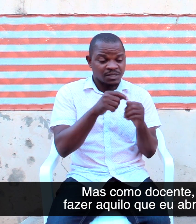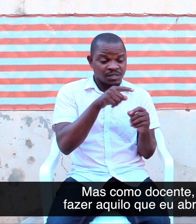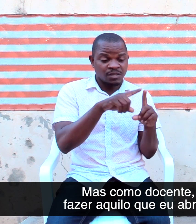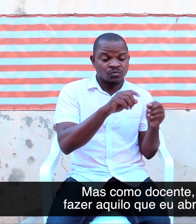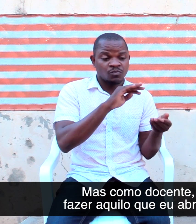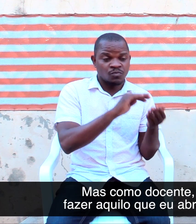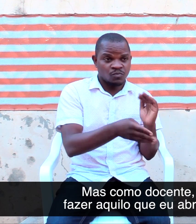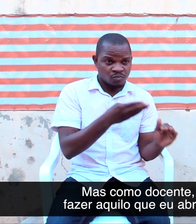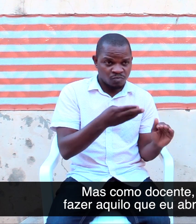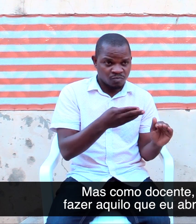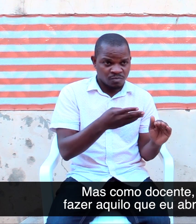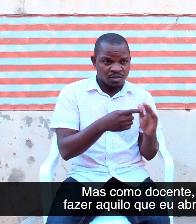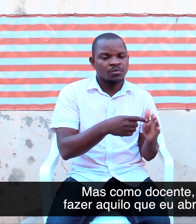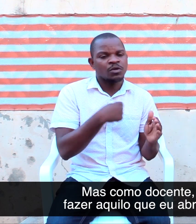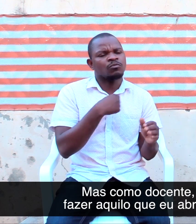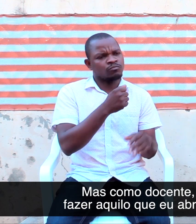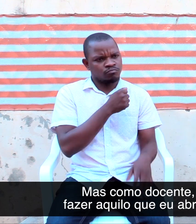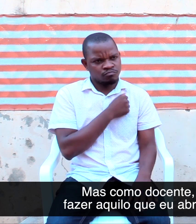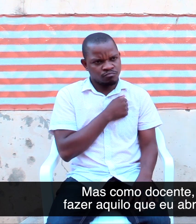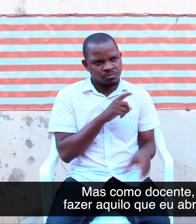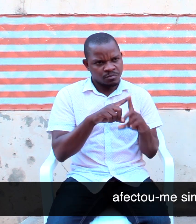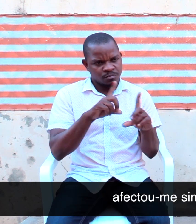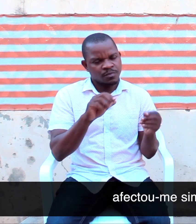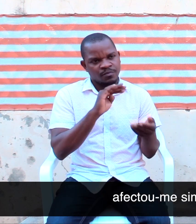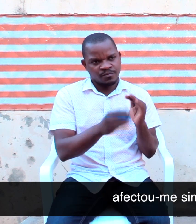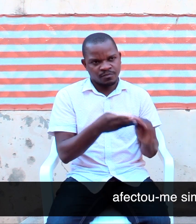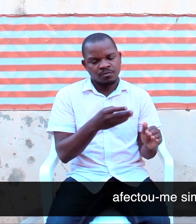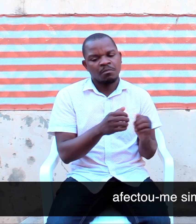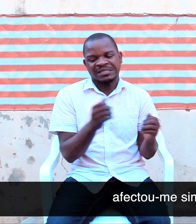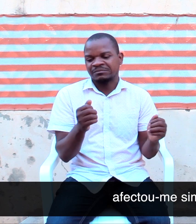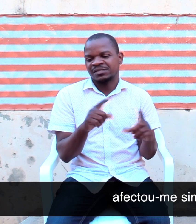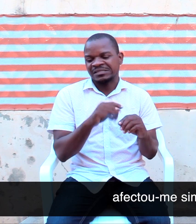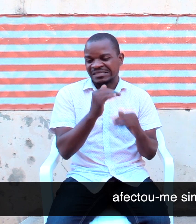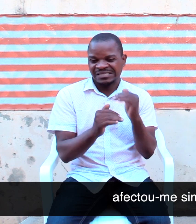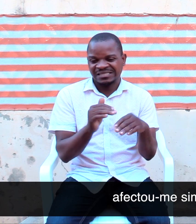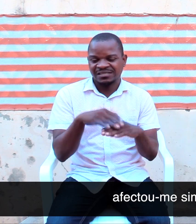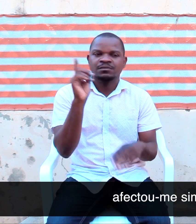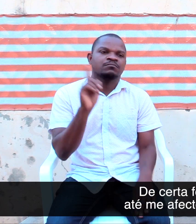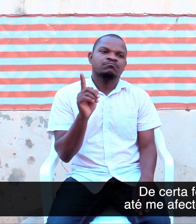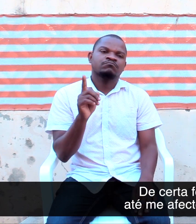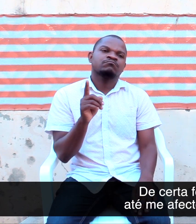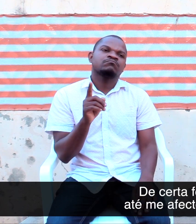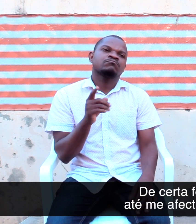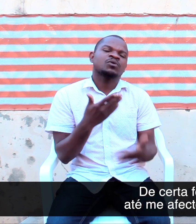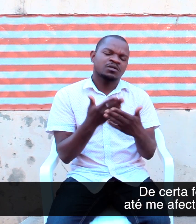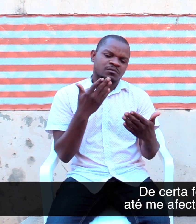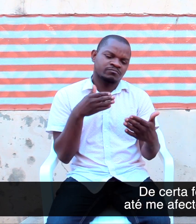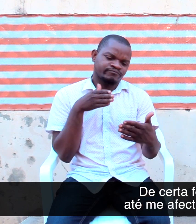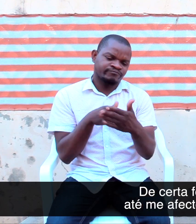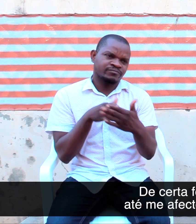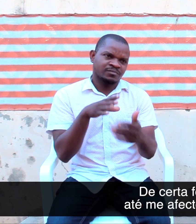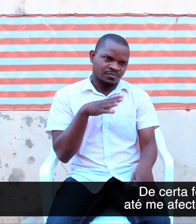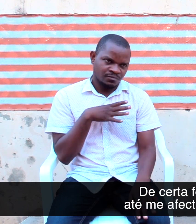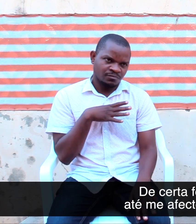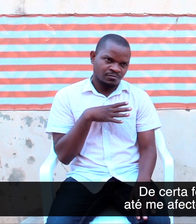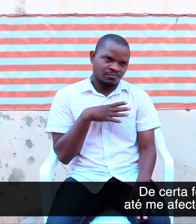olha, vou fazer aquilo que eu abracei, que é carreira docente, afetou-me sim, afeta-me até hoje. De certa forma eu sinto que até